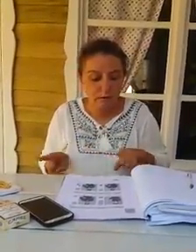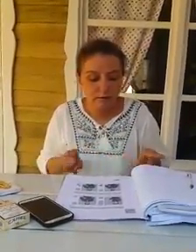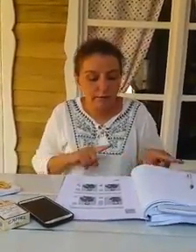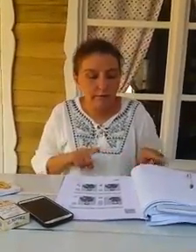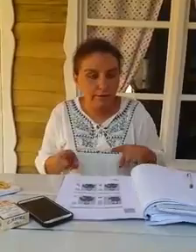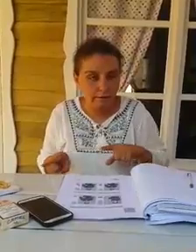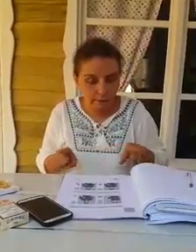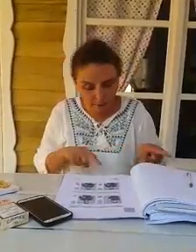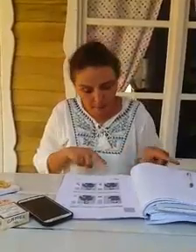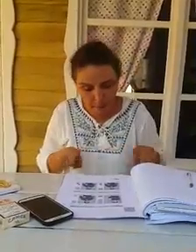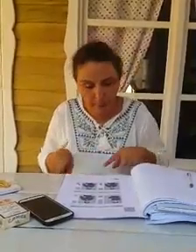Yönetmenlik.